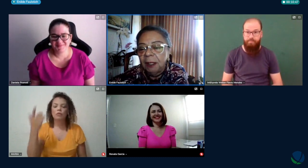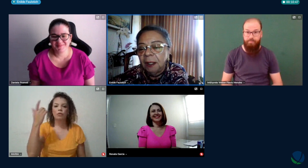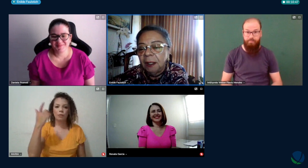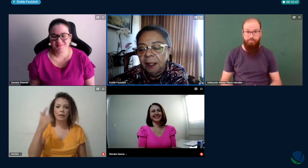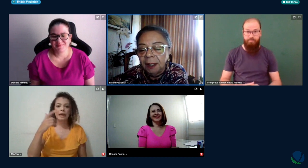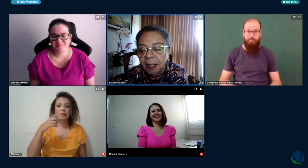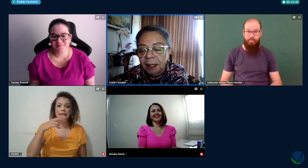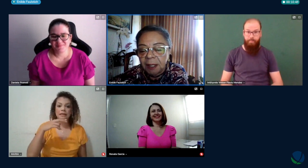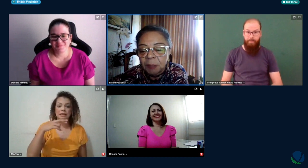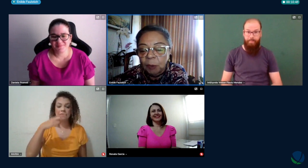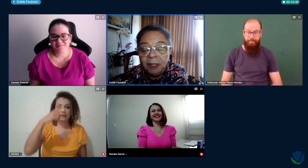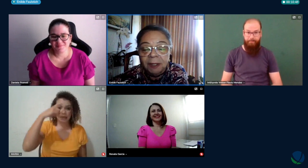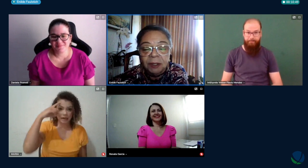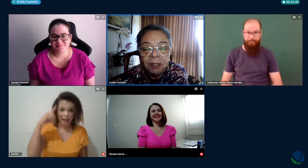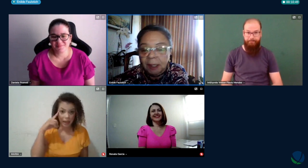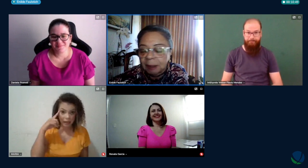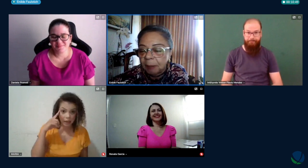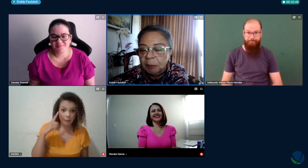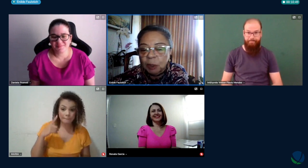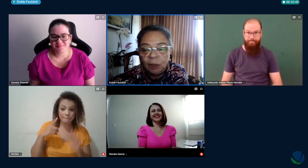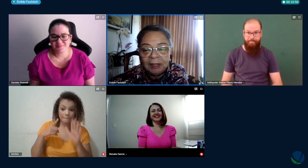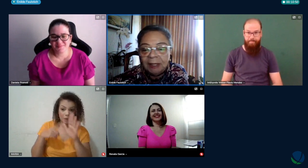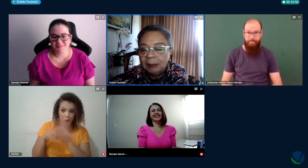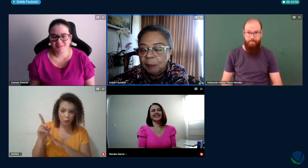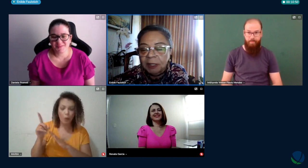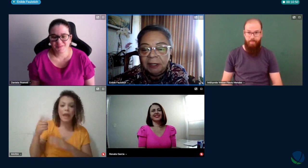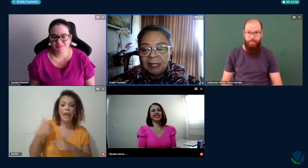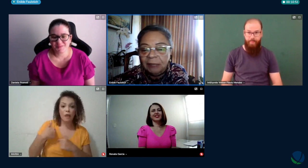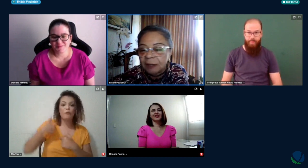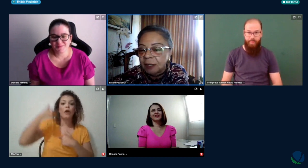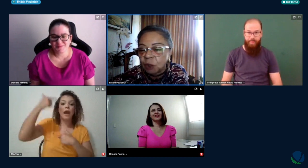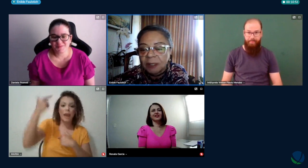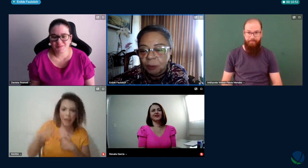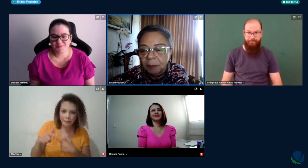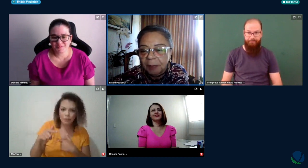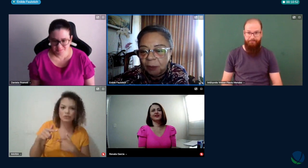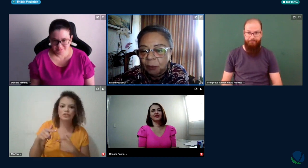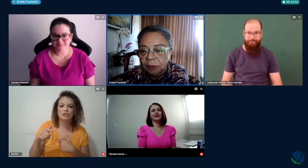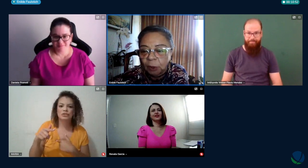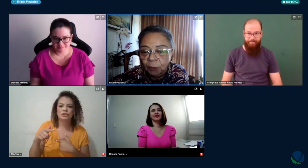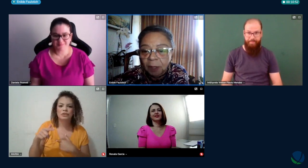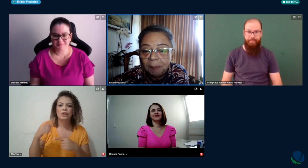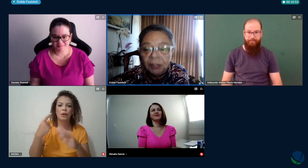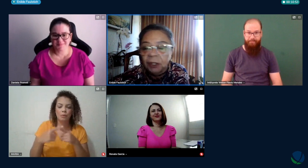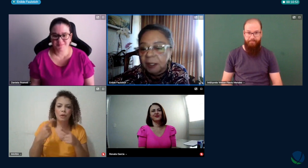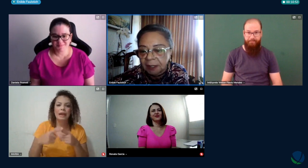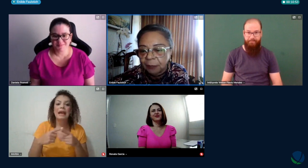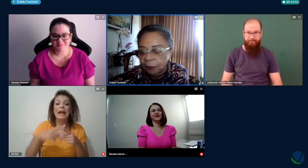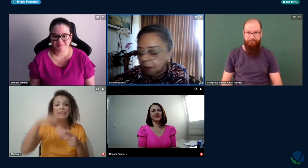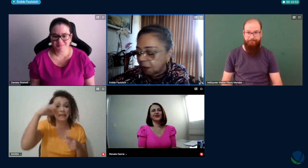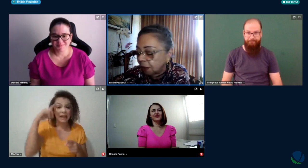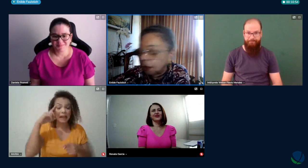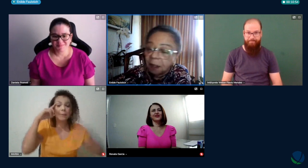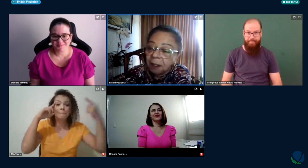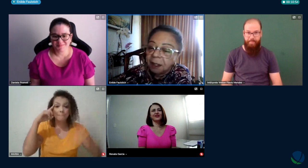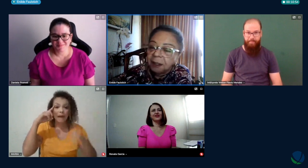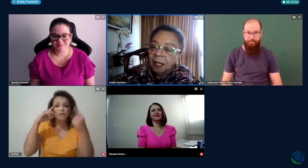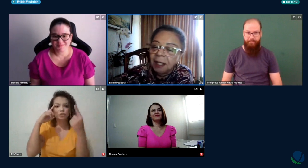para a Renata responder diretamente, porque só vai dar tempo de Daniela fazer só mais uma pergunta. Então, eu vou repetir essa que ela